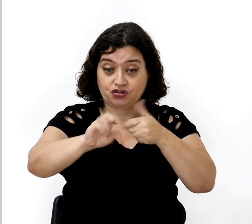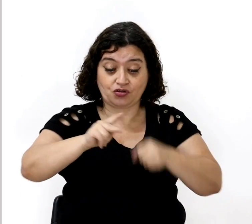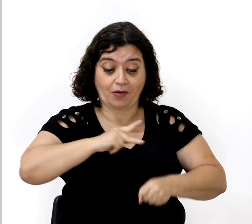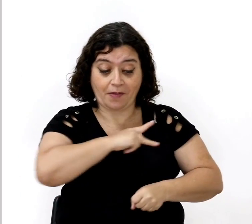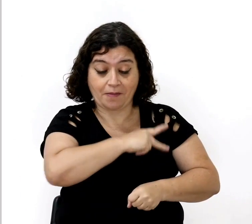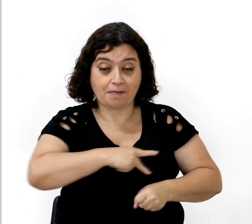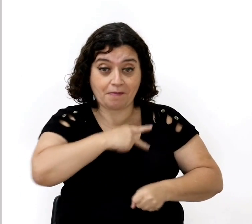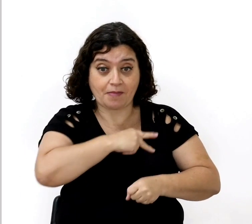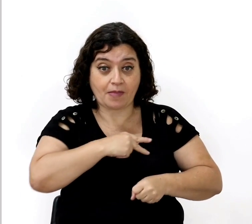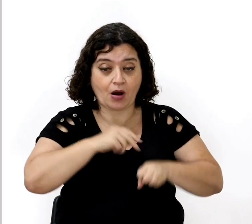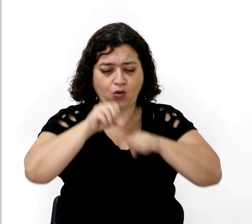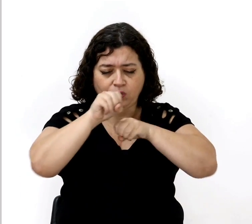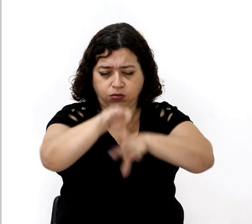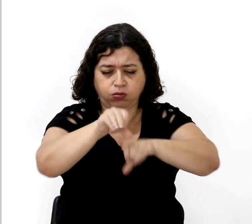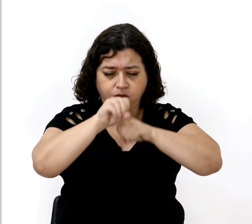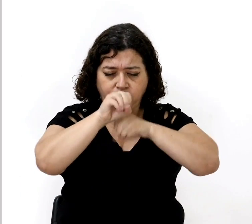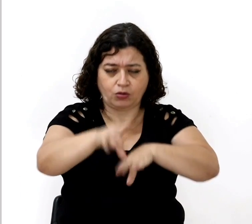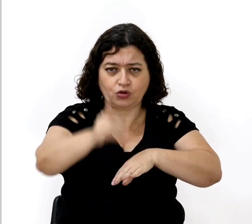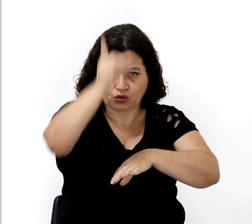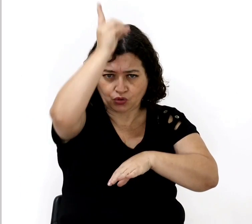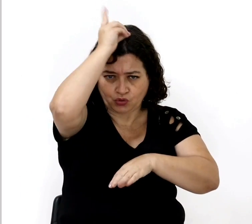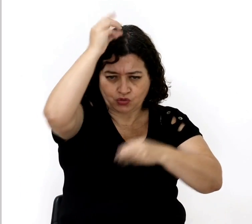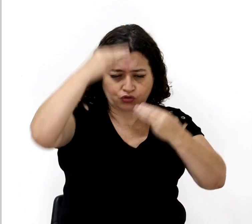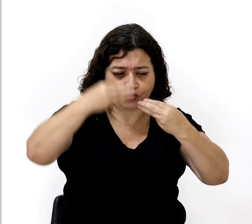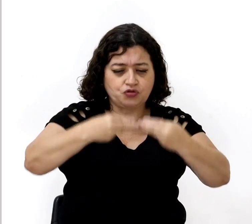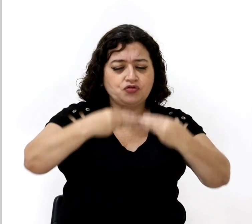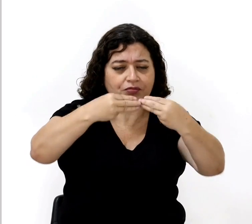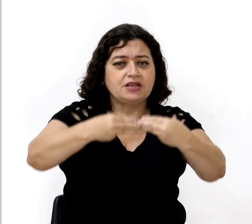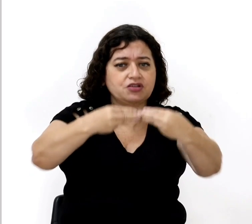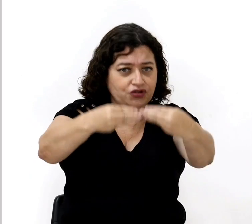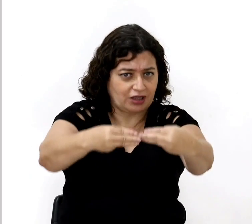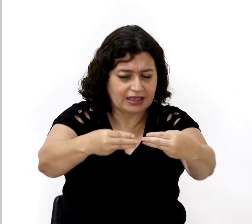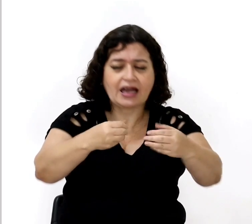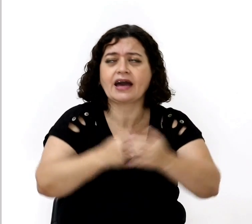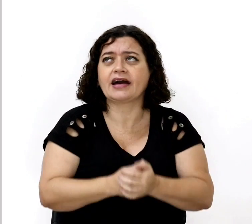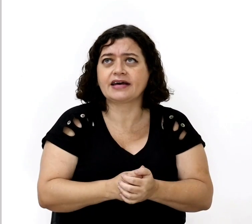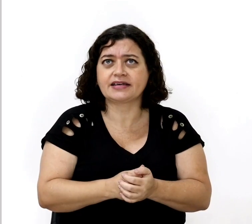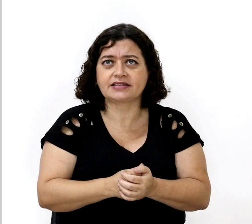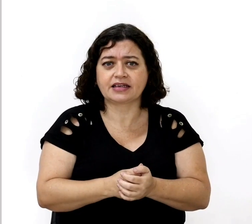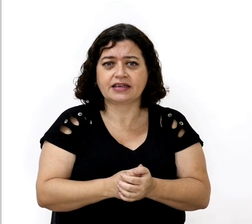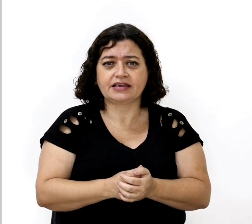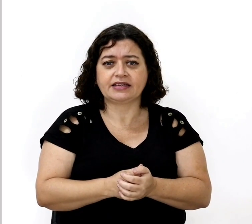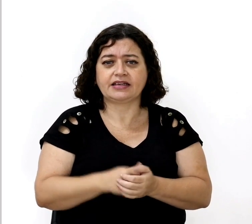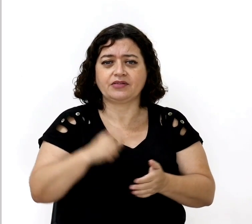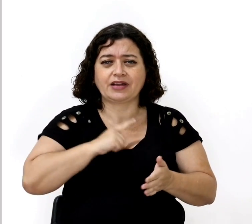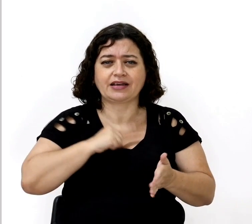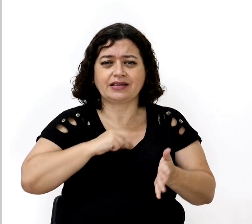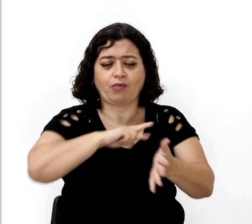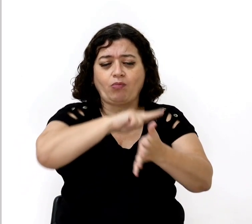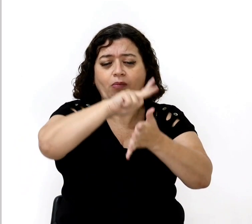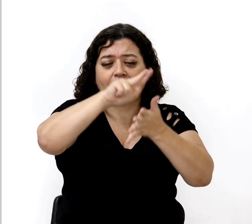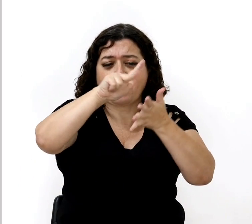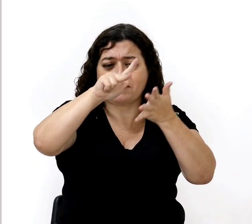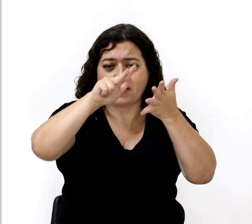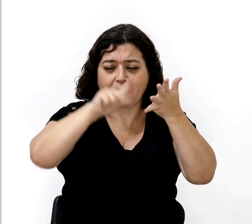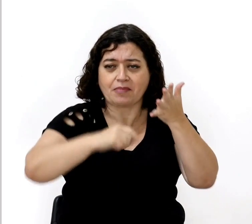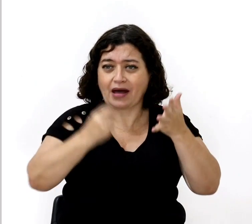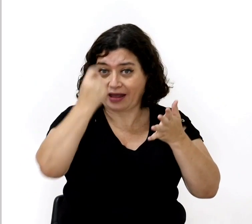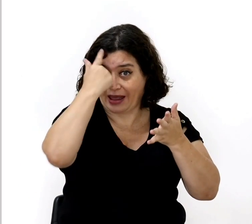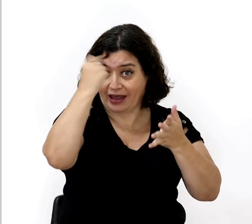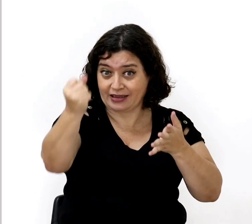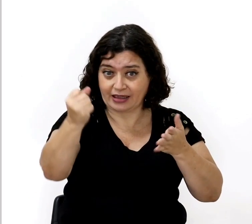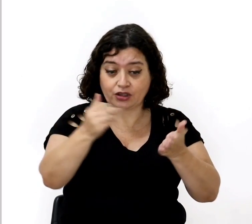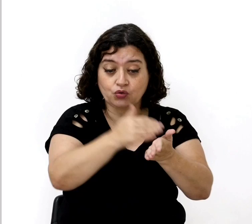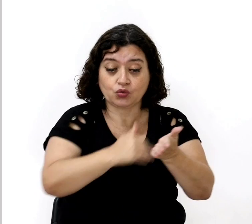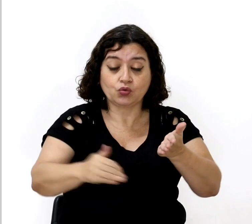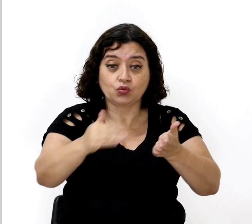apóstolo Paulo está fazendo uma ministração sobre os dons espirituais. Ele diz anteriormente que há diversidade de dons e a